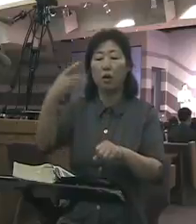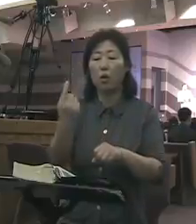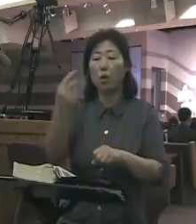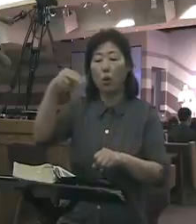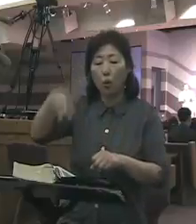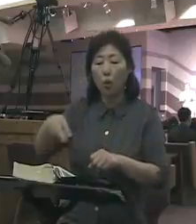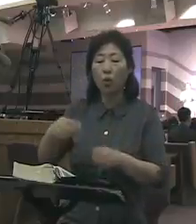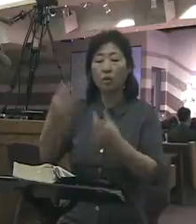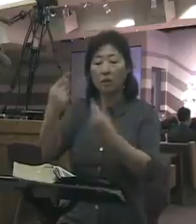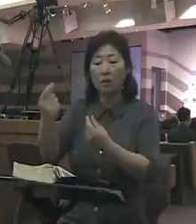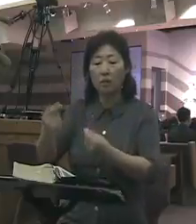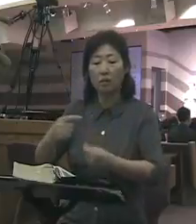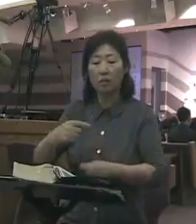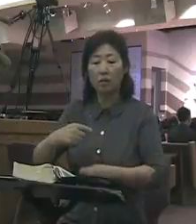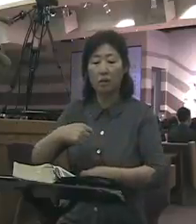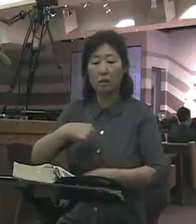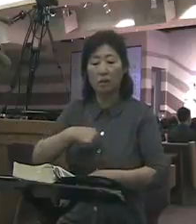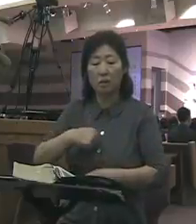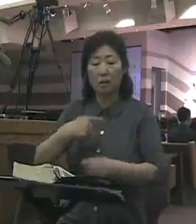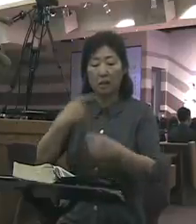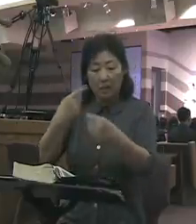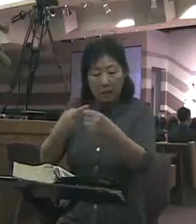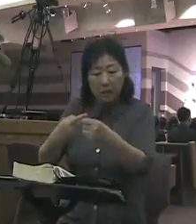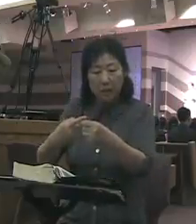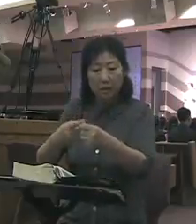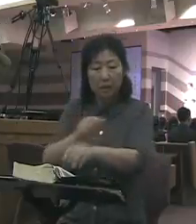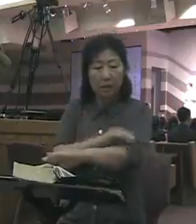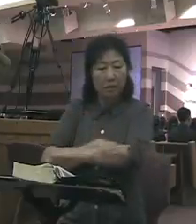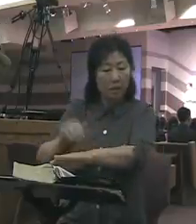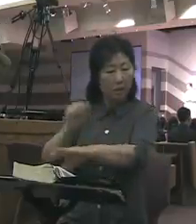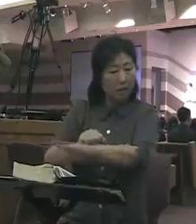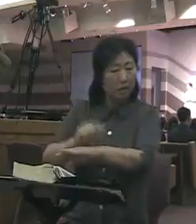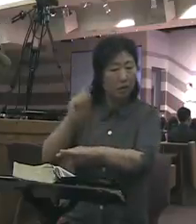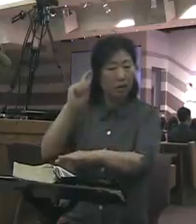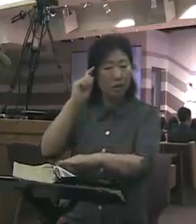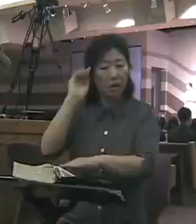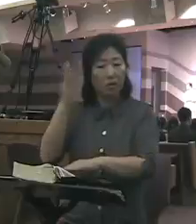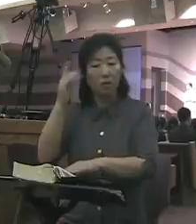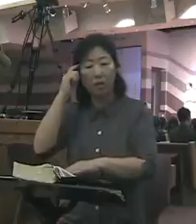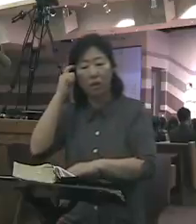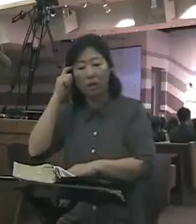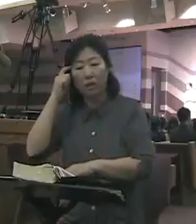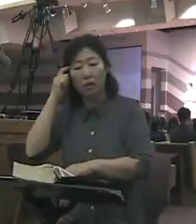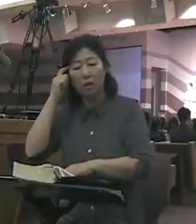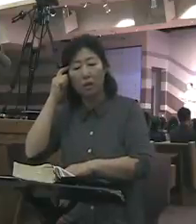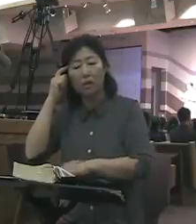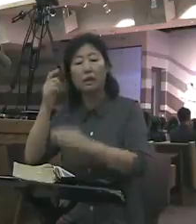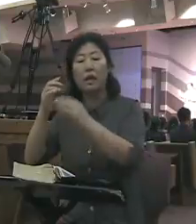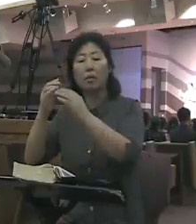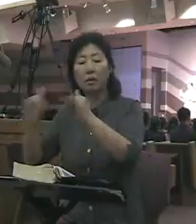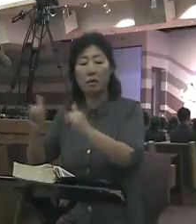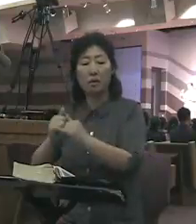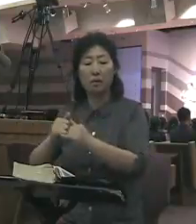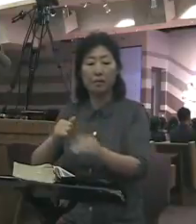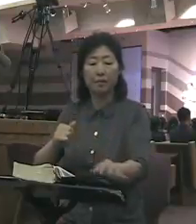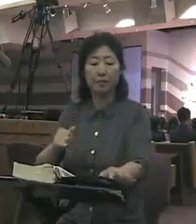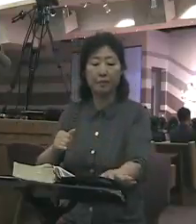우선 자신이 잘 되고 보아야 한다라고 생각하는 사람이었습니다. 우리가 12장